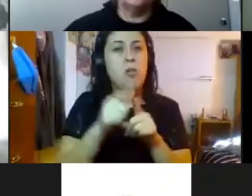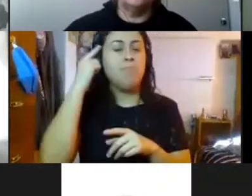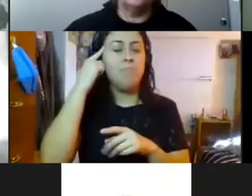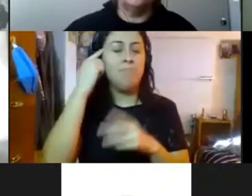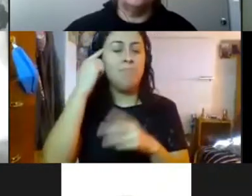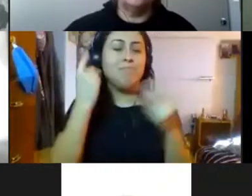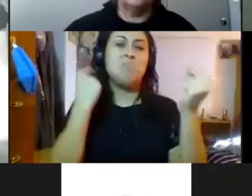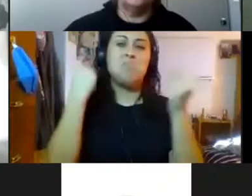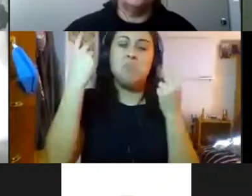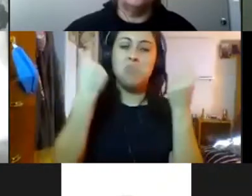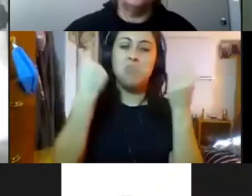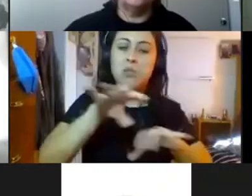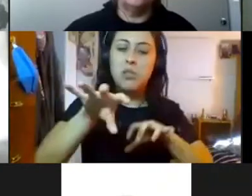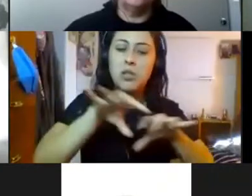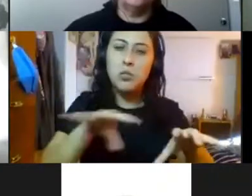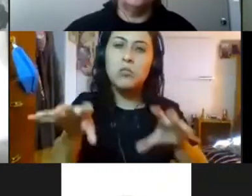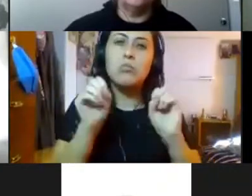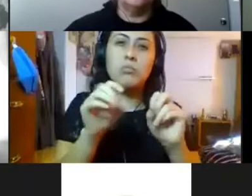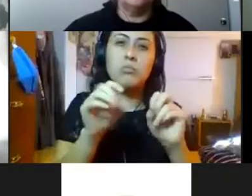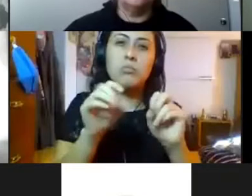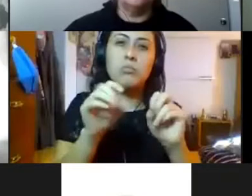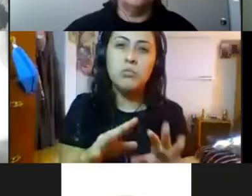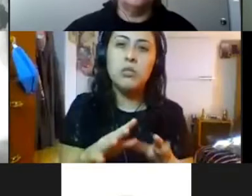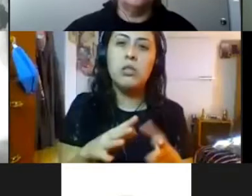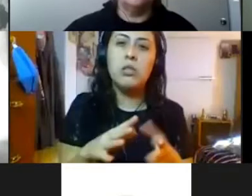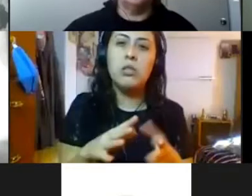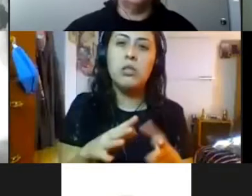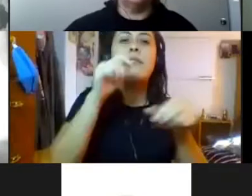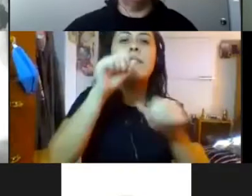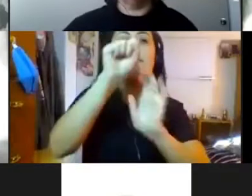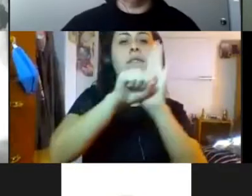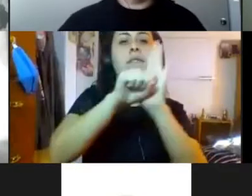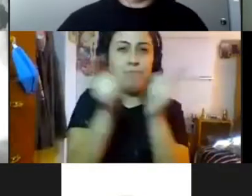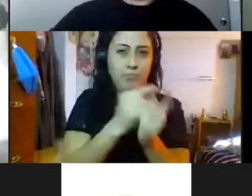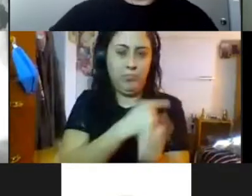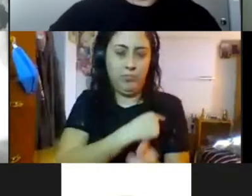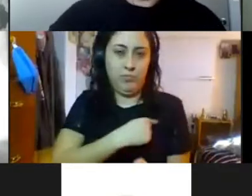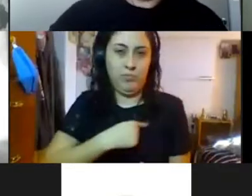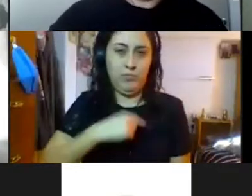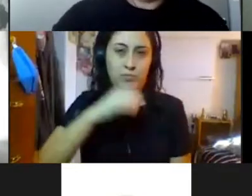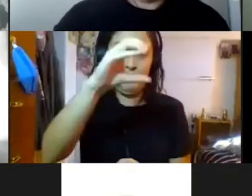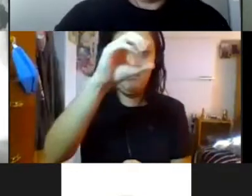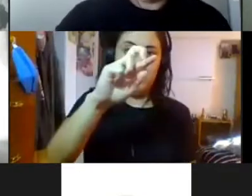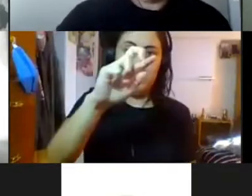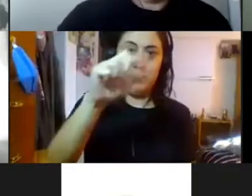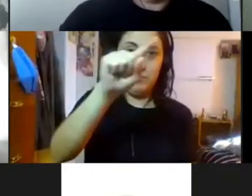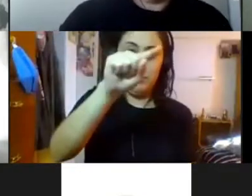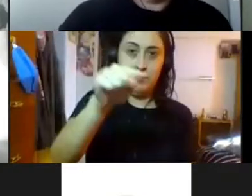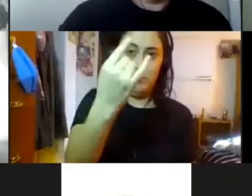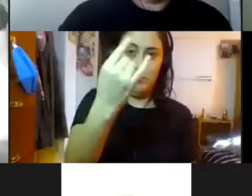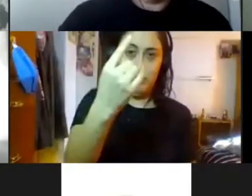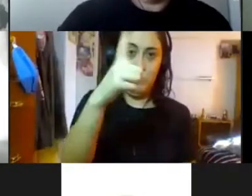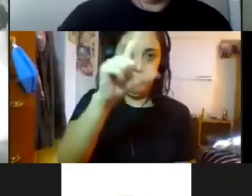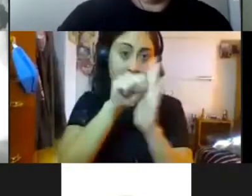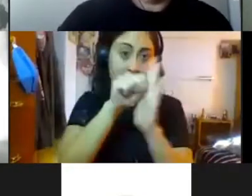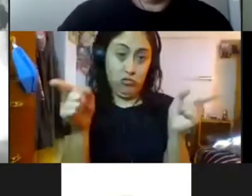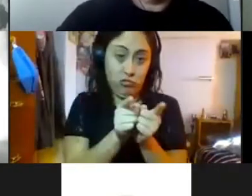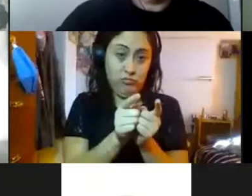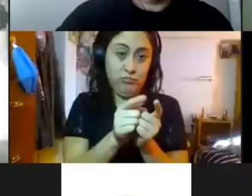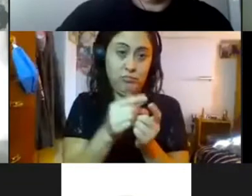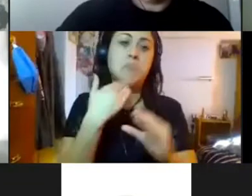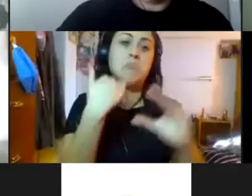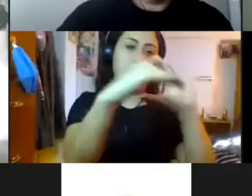están basados en el desarrollo de cápsulas. Tenemos docentes de diferentes generaciones, también esta fonoaudióloga con